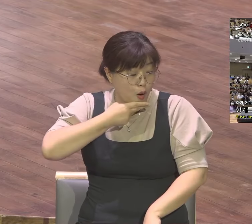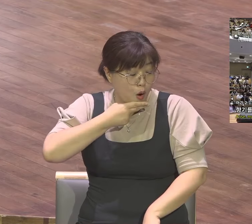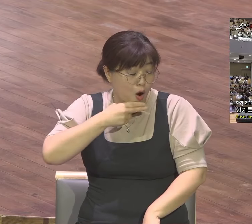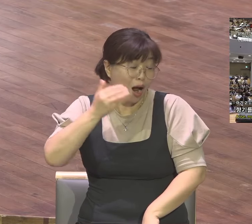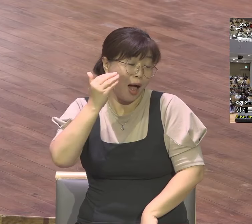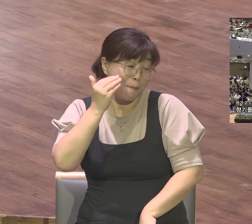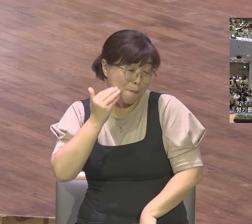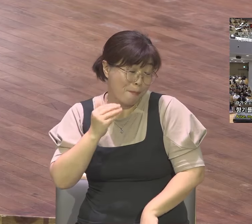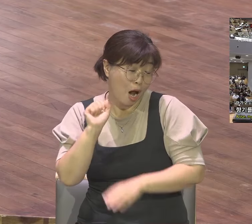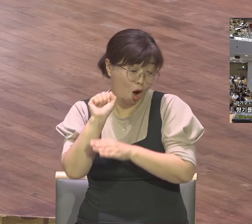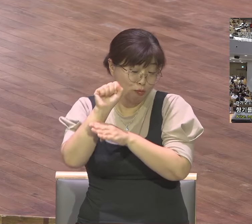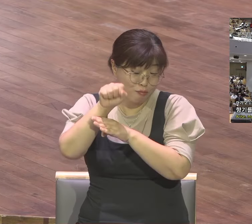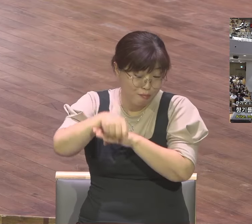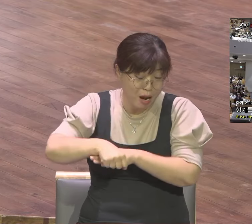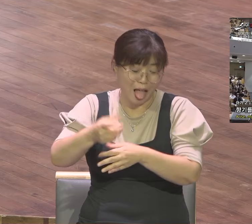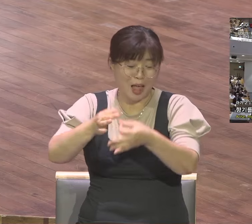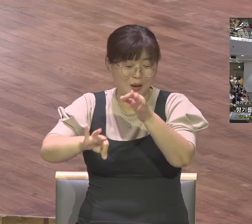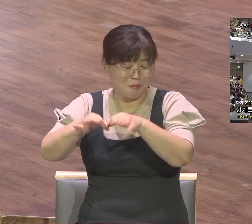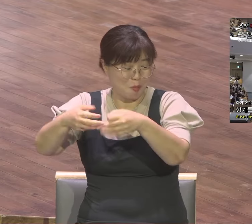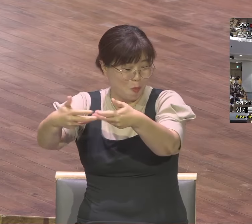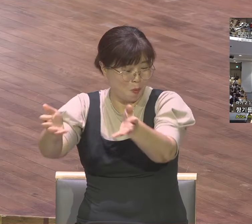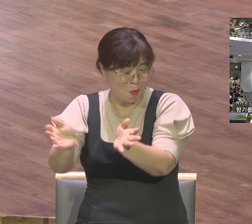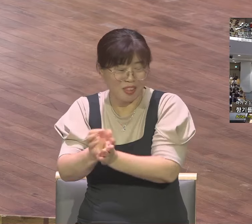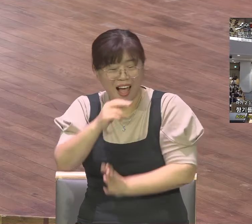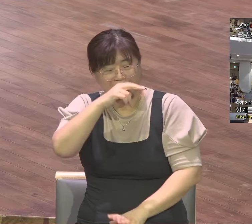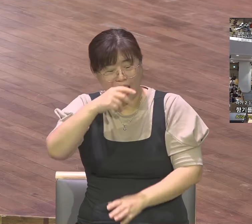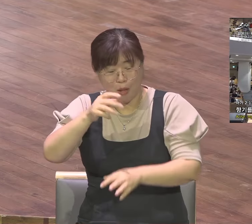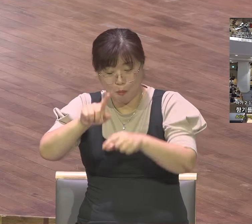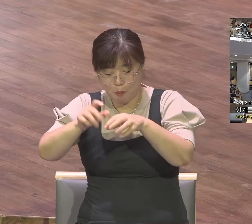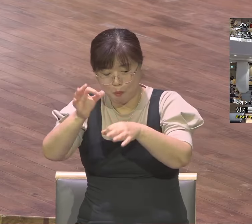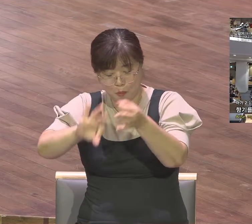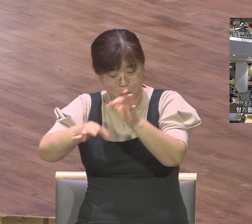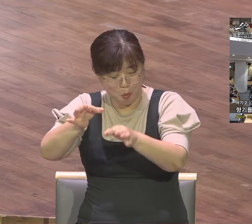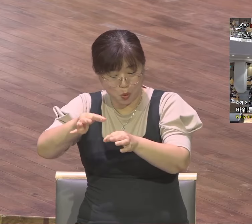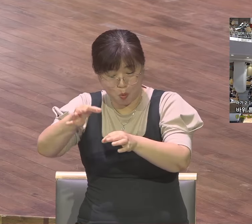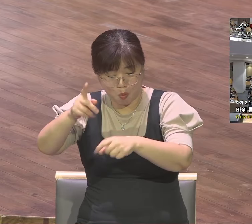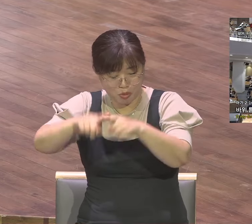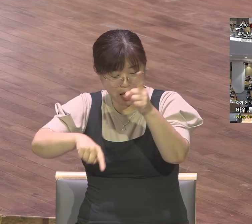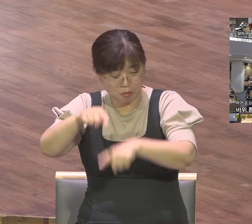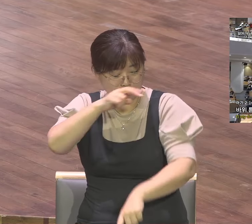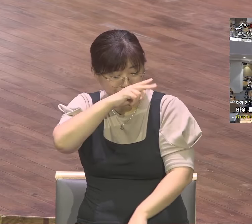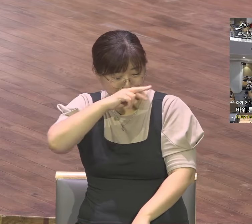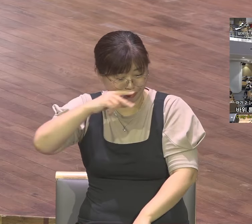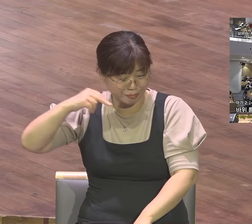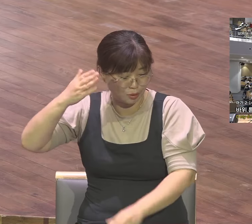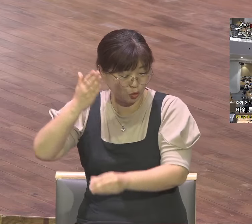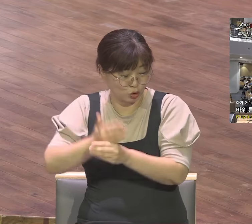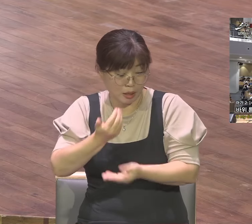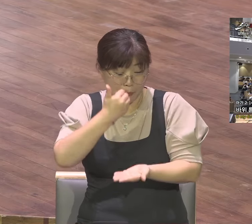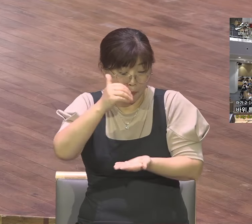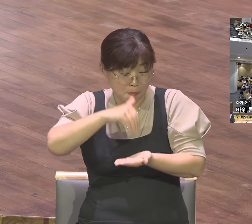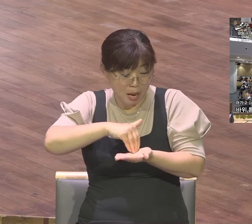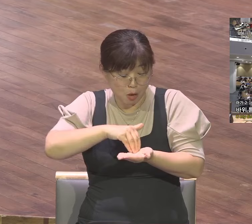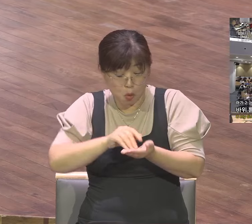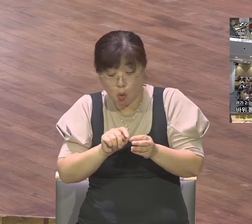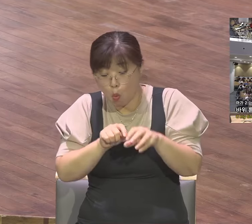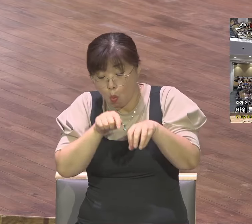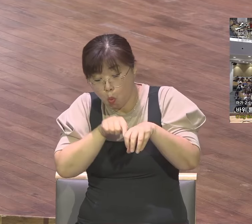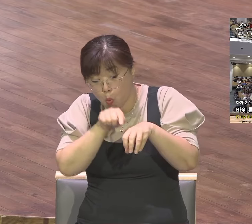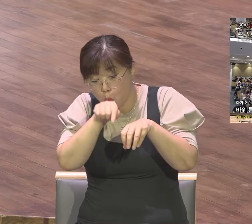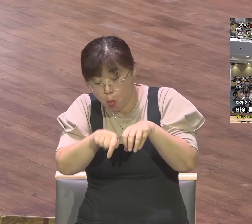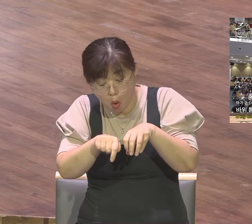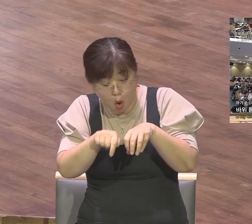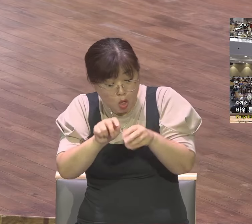피우고 향기를 토하는구나. 나의 사랑 나의 의협본 자야 일어나서 함께 가자. 바위 틈 낭떠러지 은밀한 곳에 있는